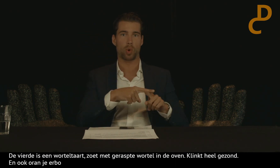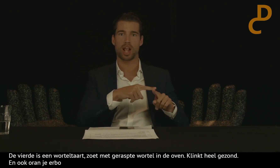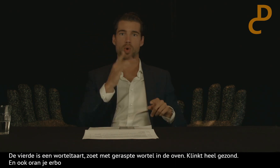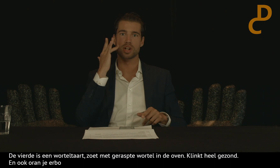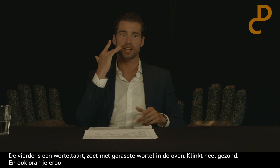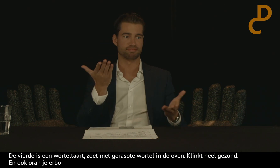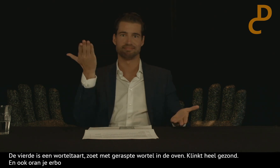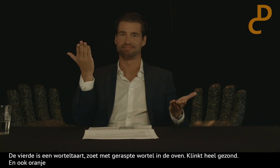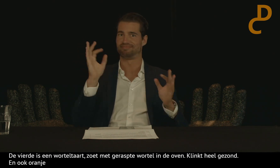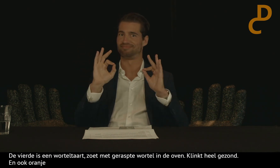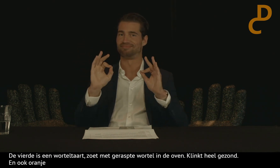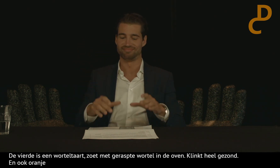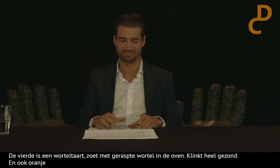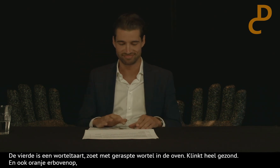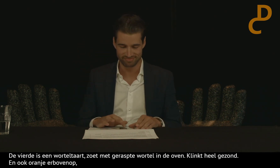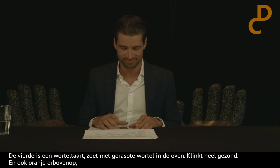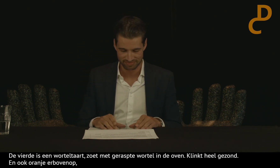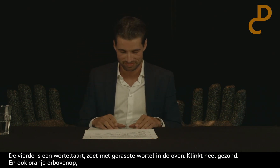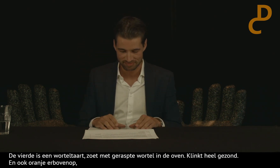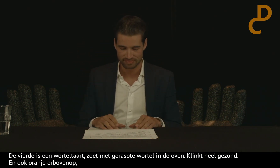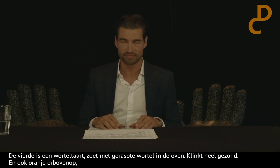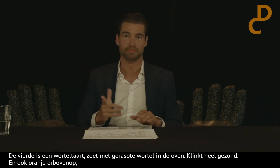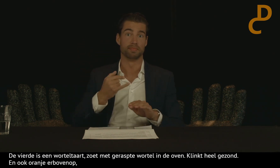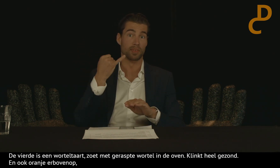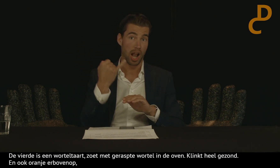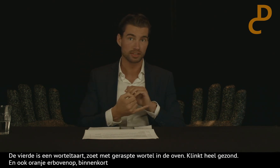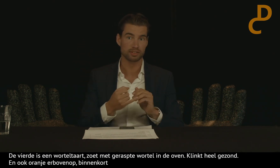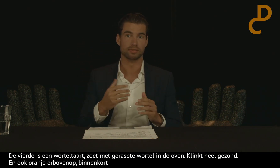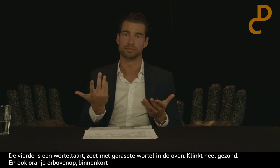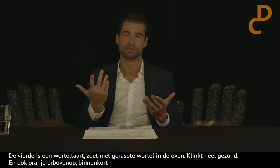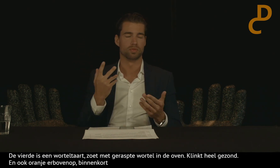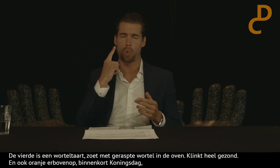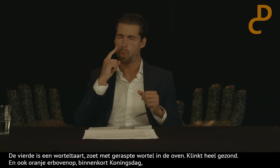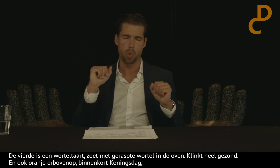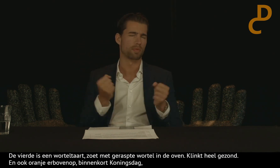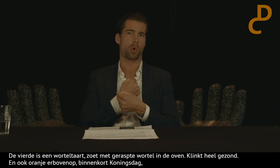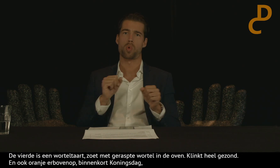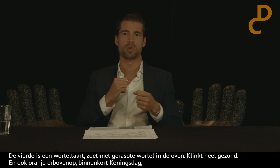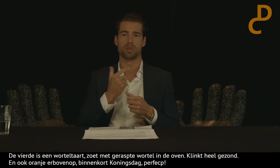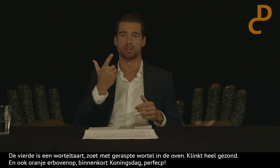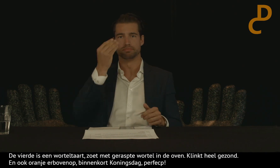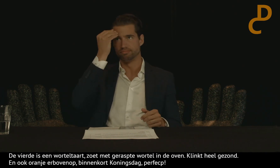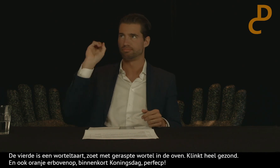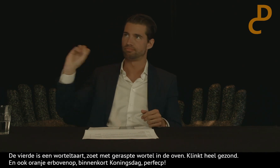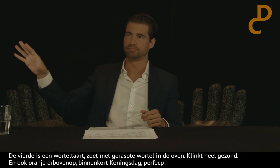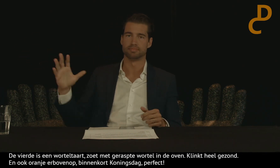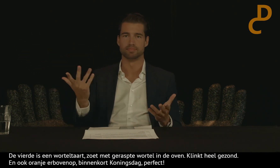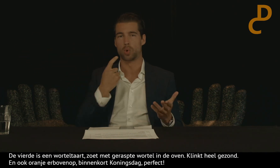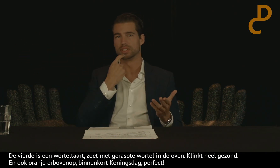oranje vlag en worteltaart erbij. Perfect. En als laatste, echt onmogelijk dat je